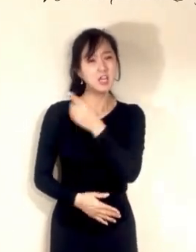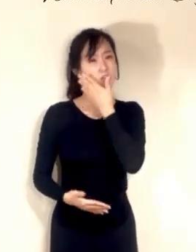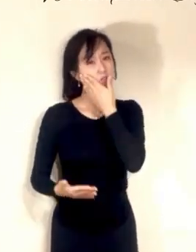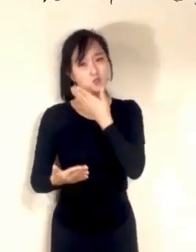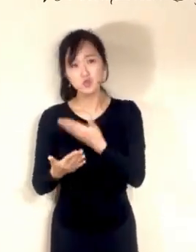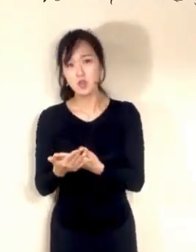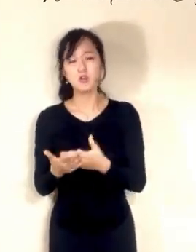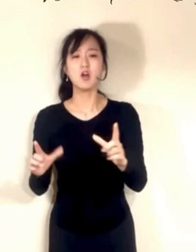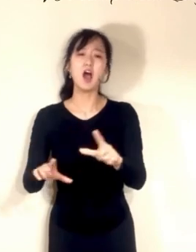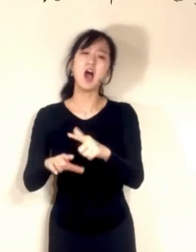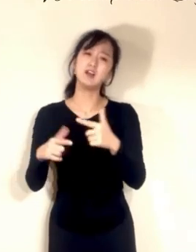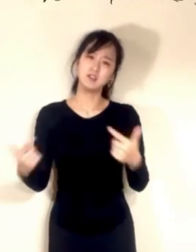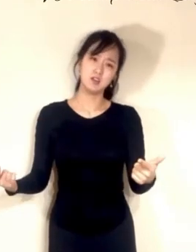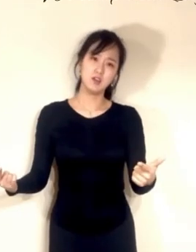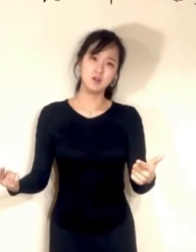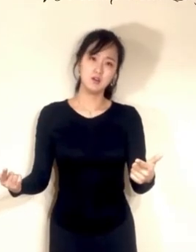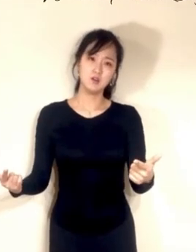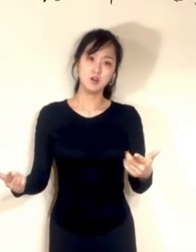아니라는 것입니다.